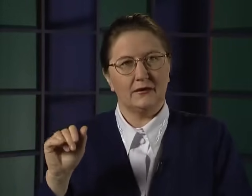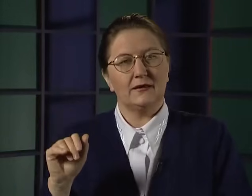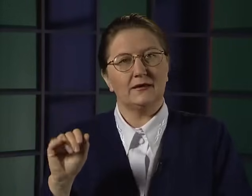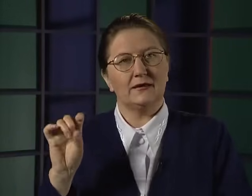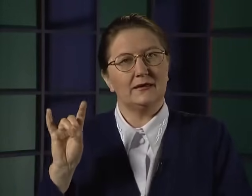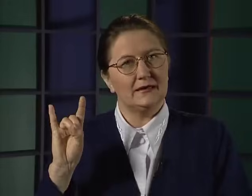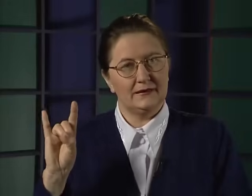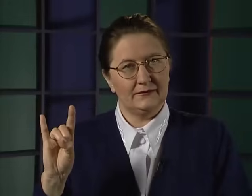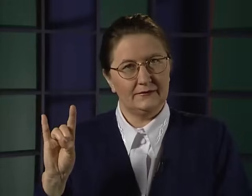И.